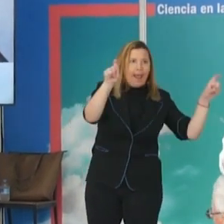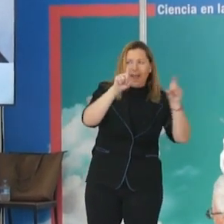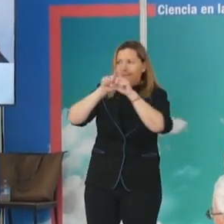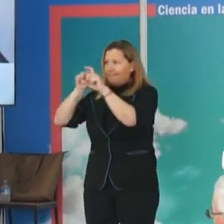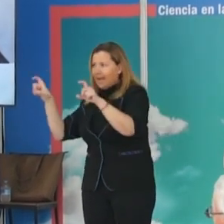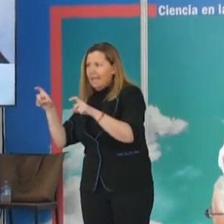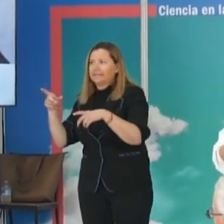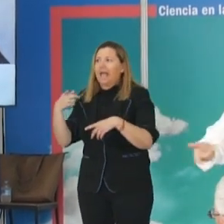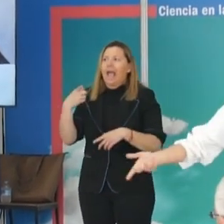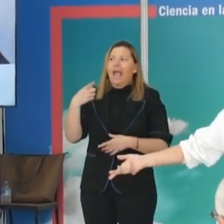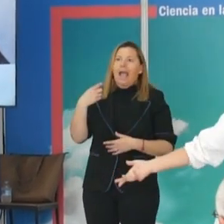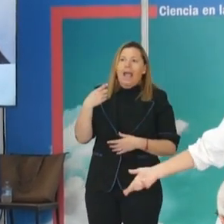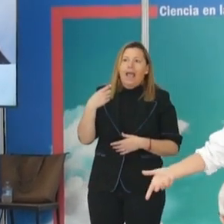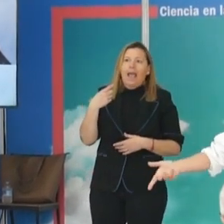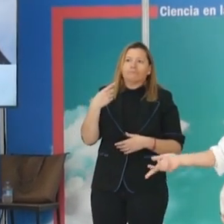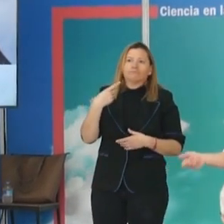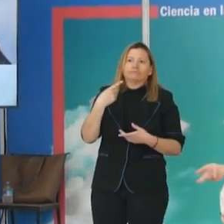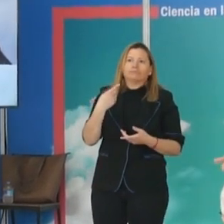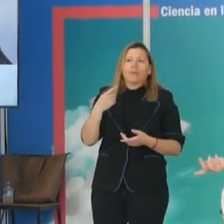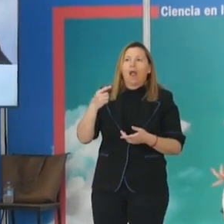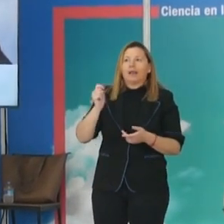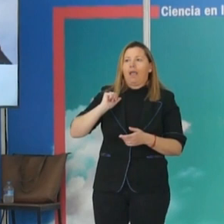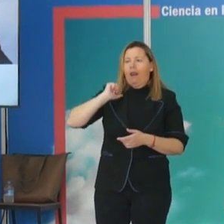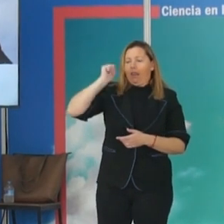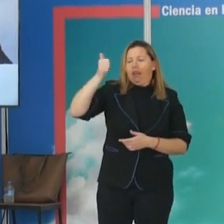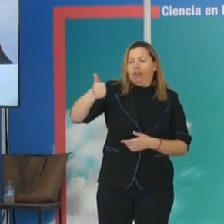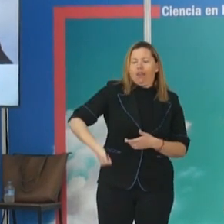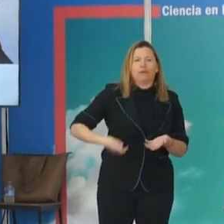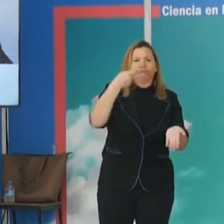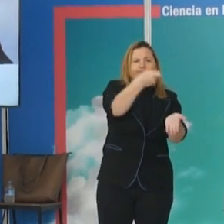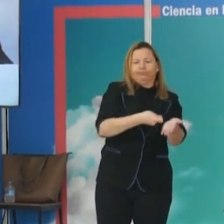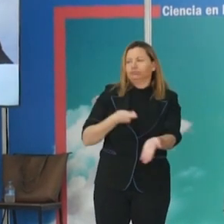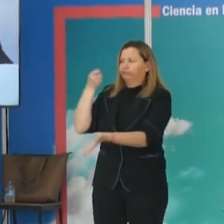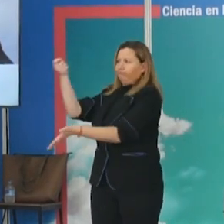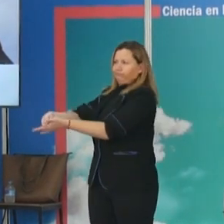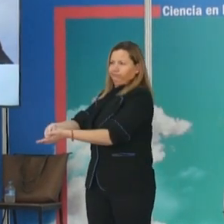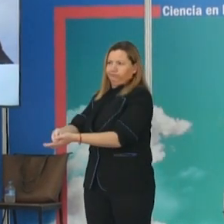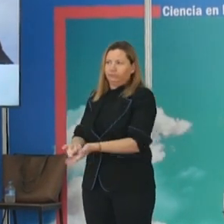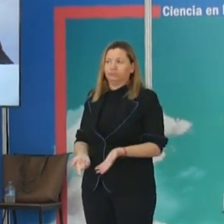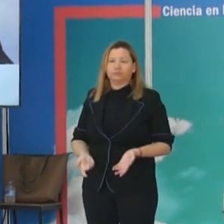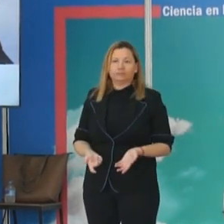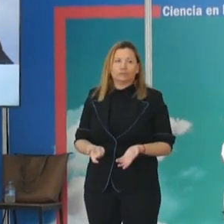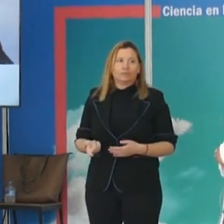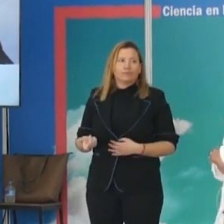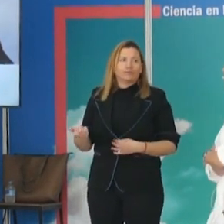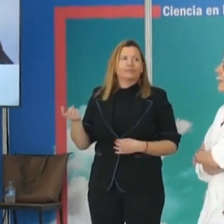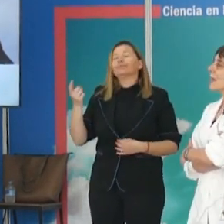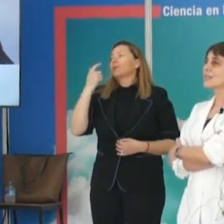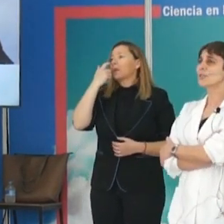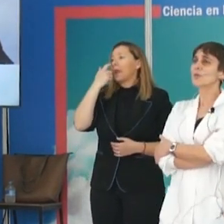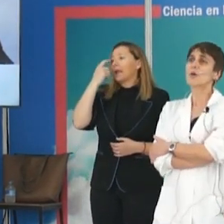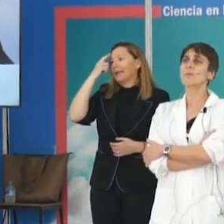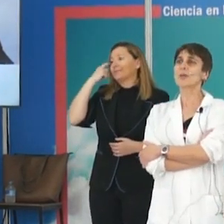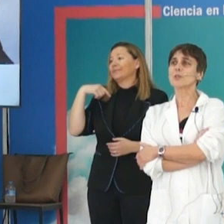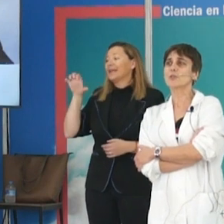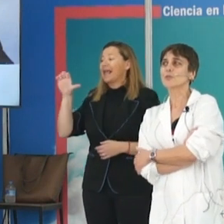Banqueros, gente, la que pusiera la pasta. que se la financiara, que se la financiara, ¿no? Los señores Westinghouse y tal.